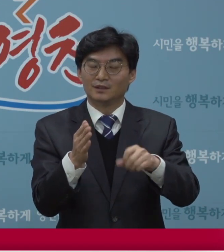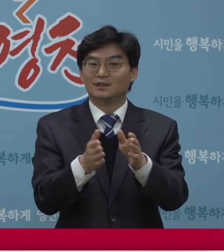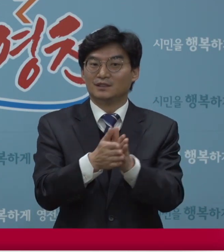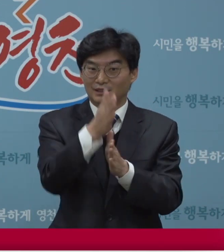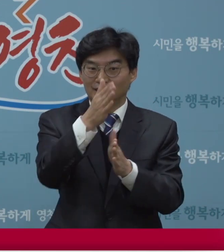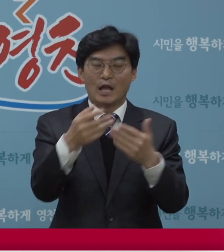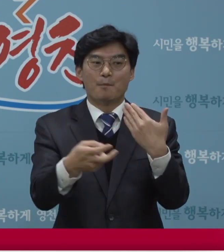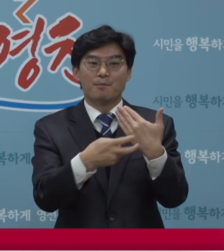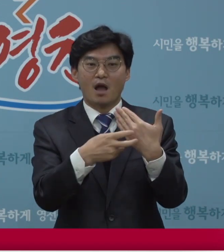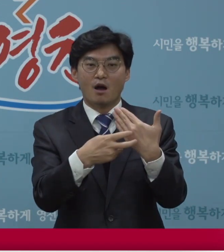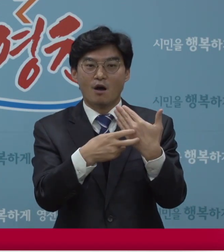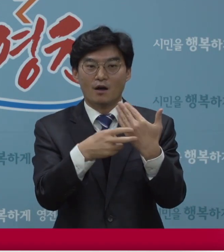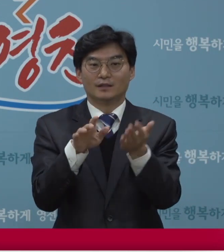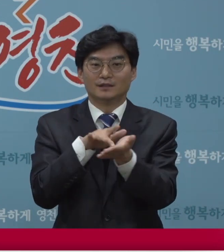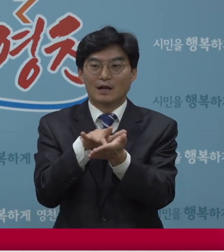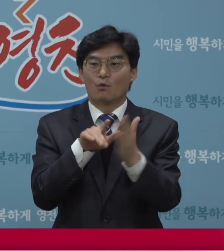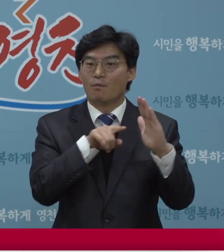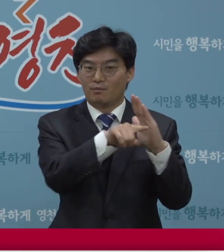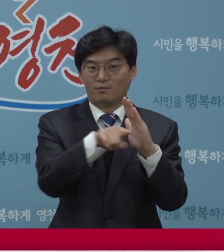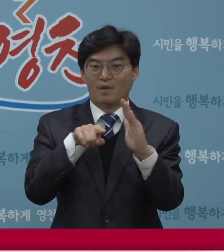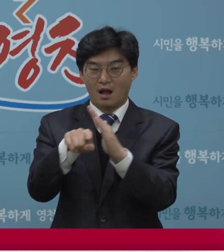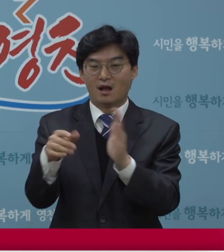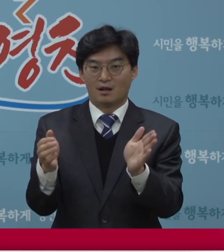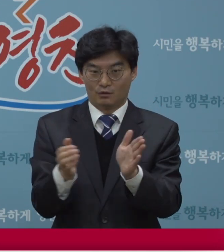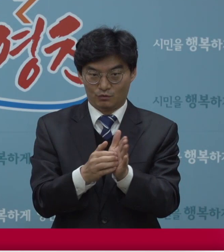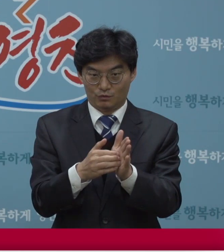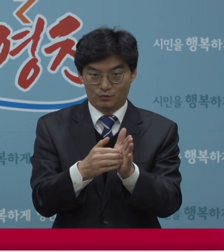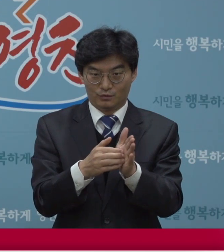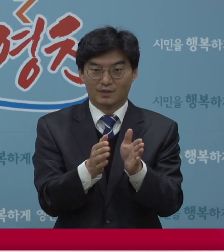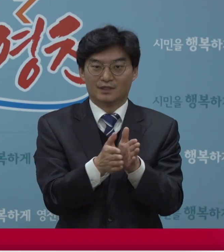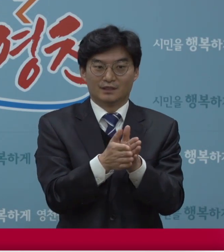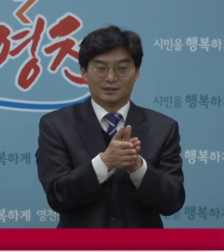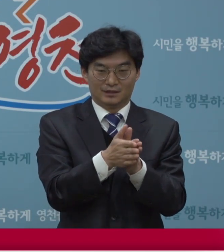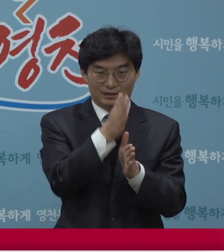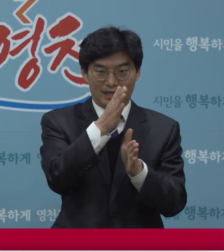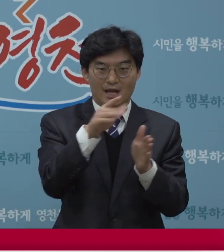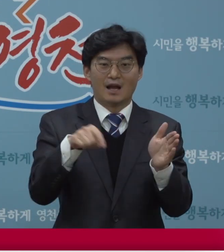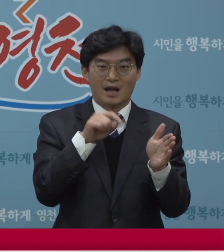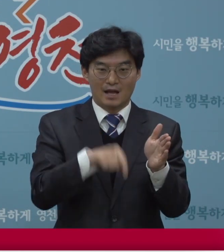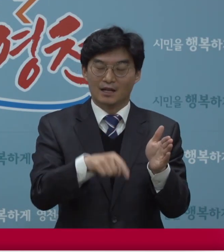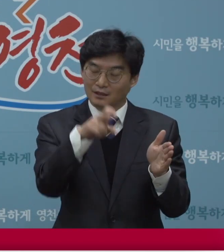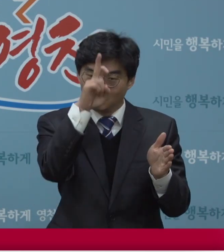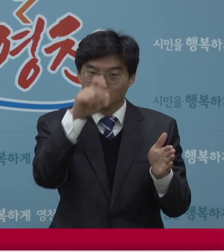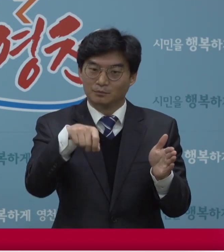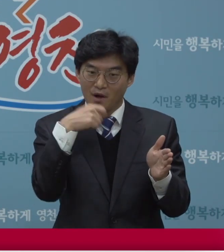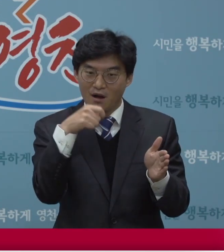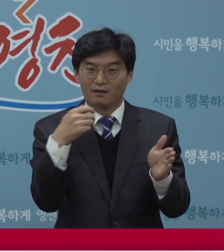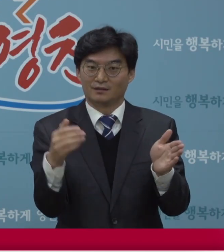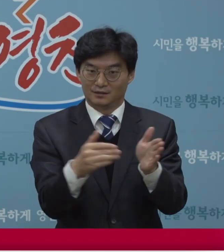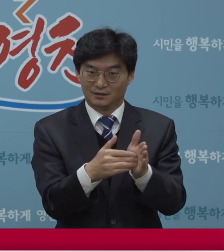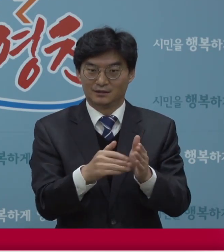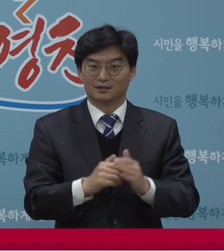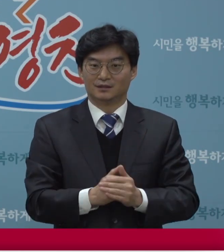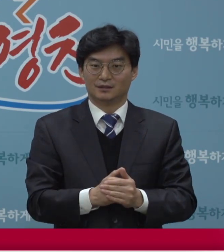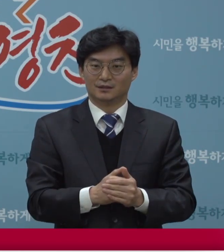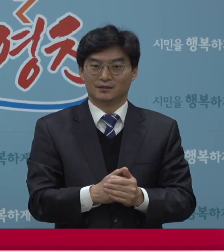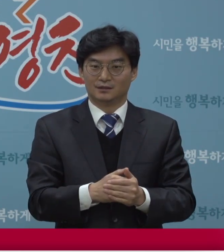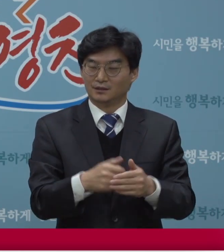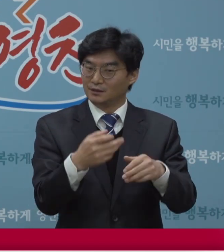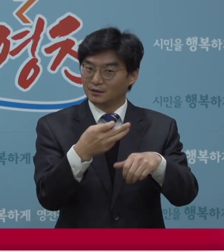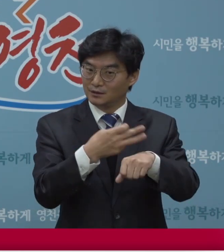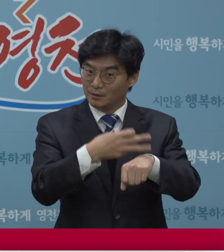시내 병원과 약국을 방문한 후 시내 자택에서 점심 식사를 했습니다.